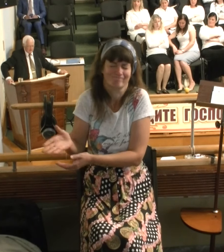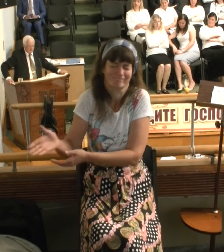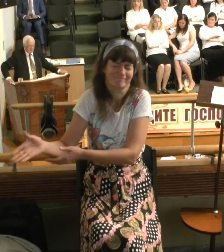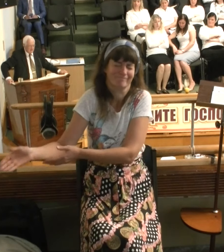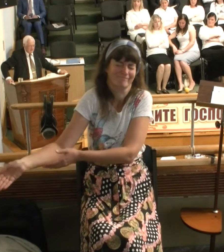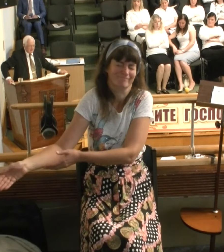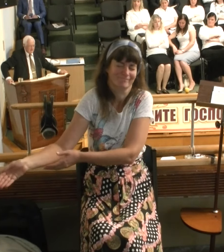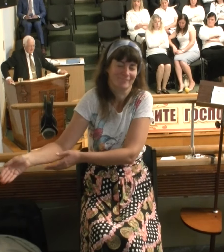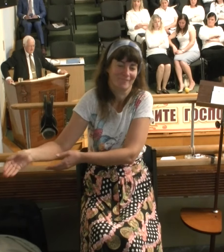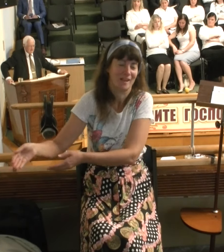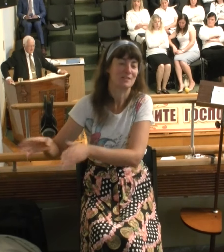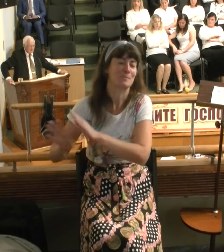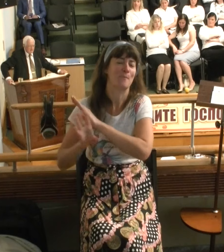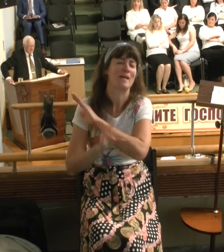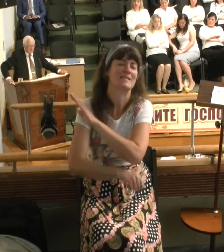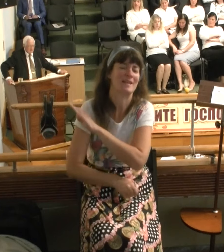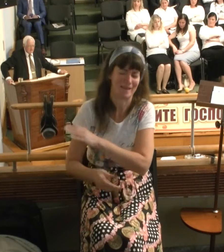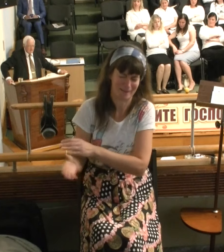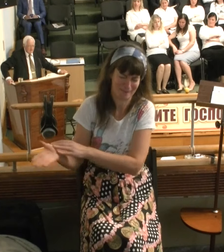обвиняет?